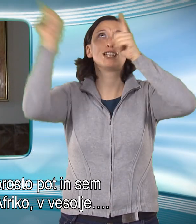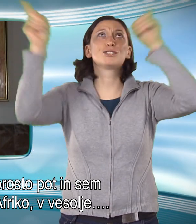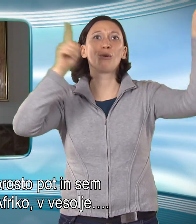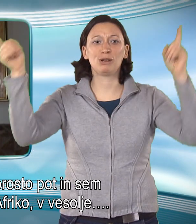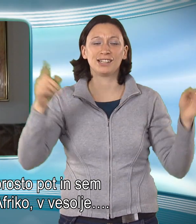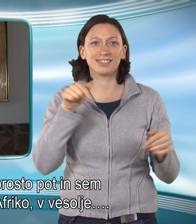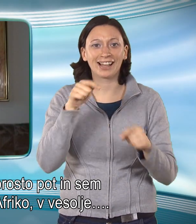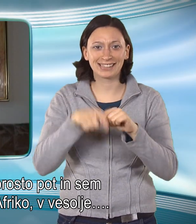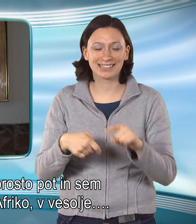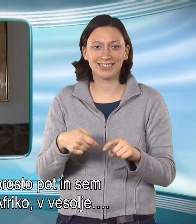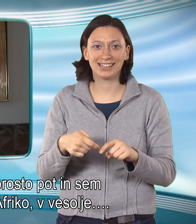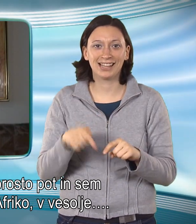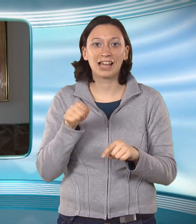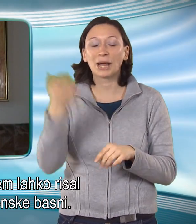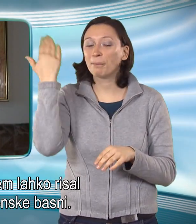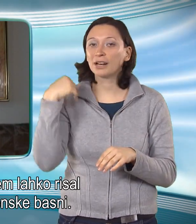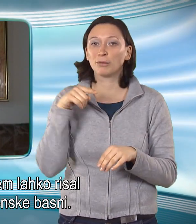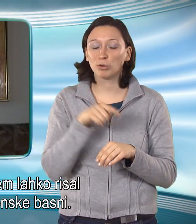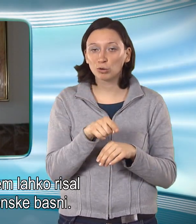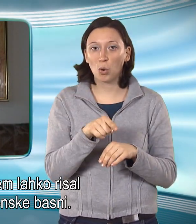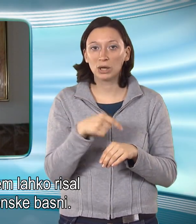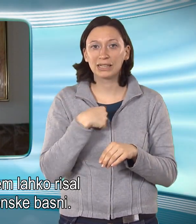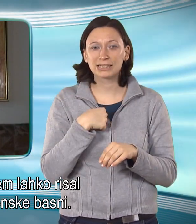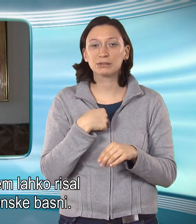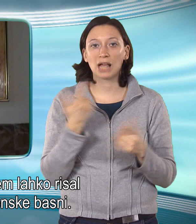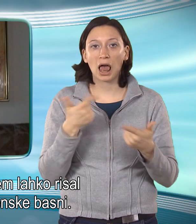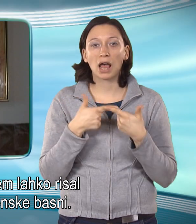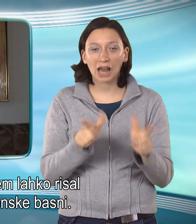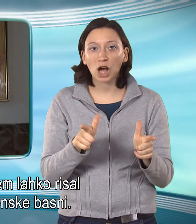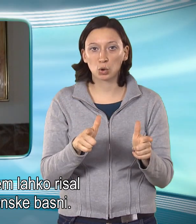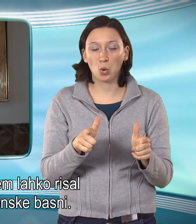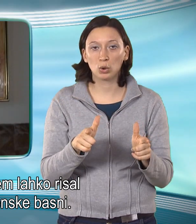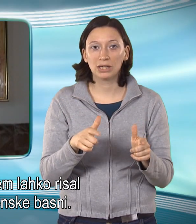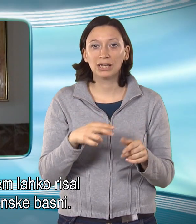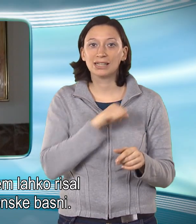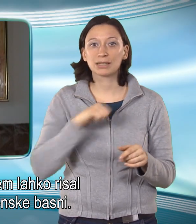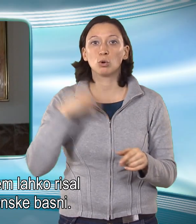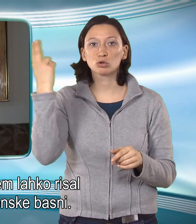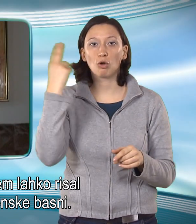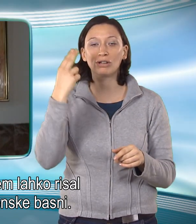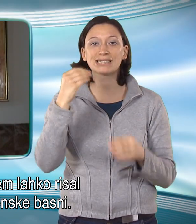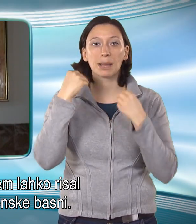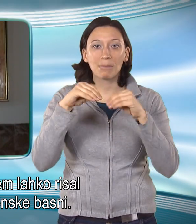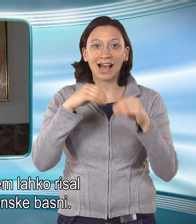v vesolje in take stvari. Kar prej je bilo pa tako, da sem smel samo slovenske basni